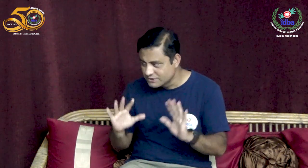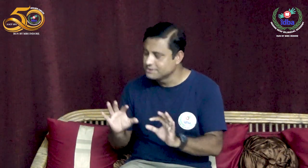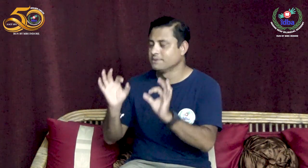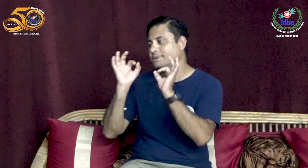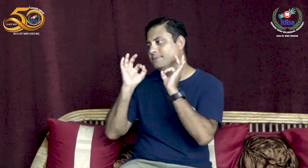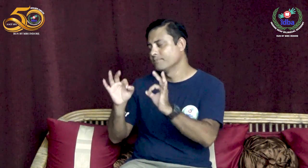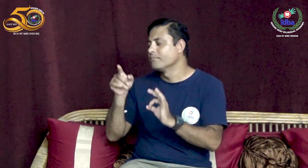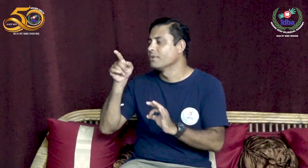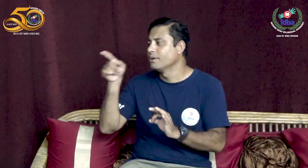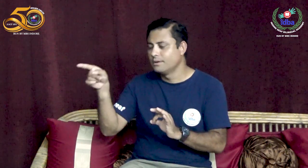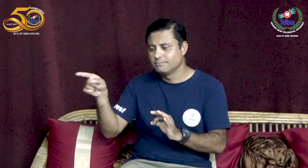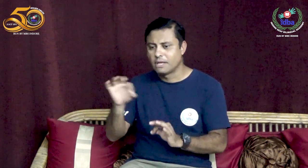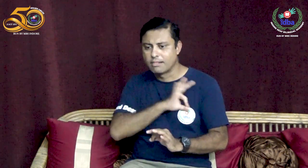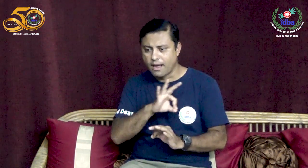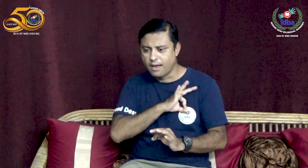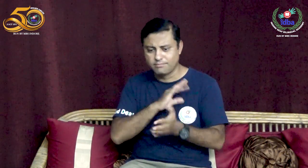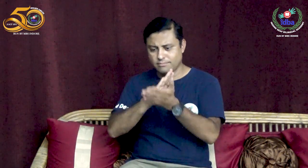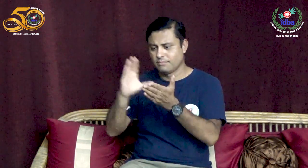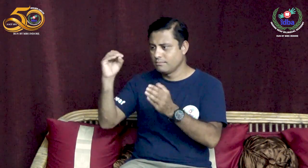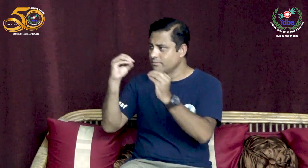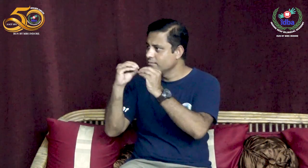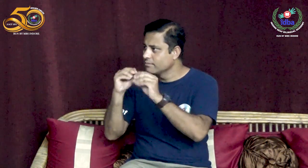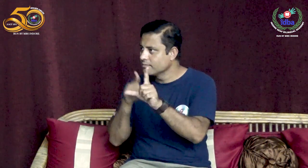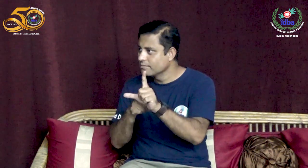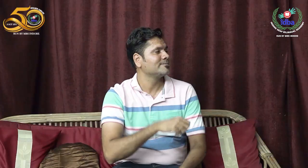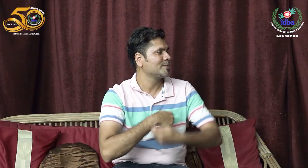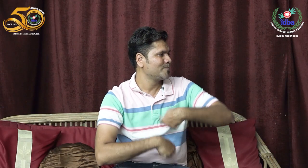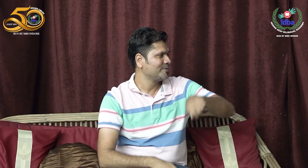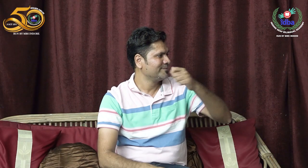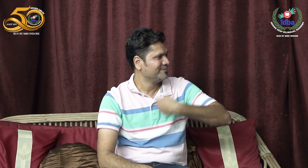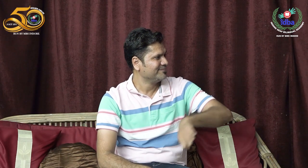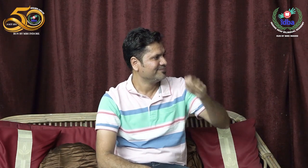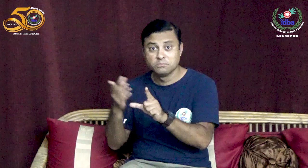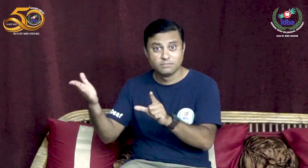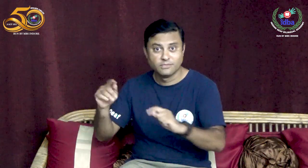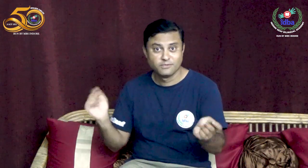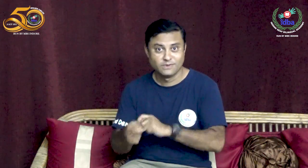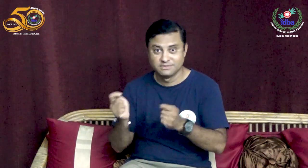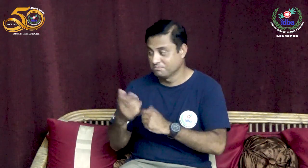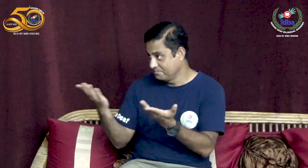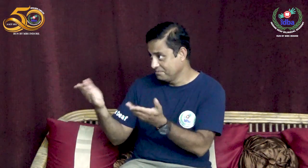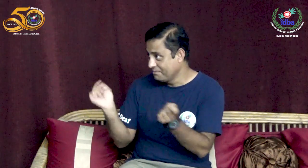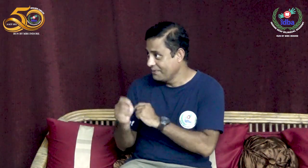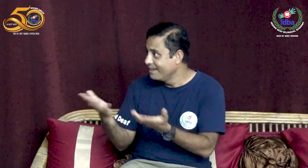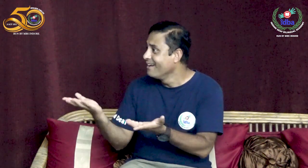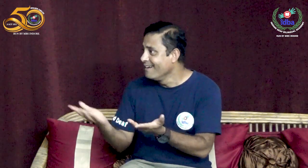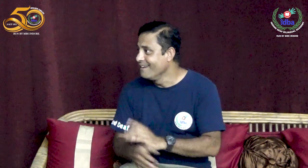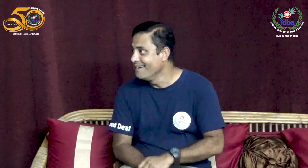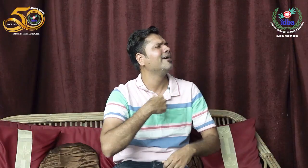फिर और आपने आगे कुछ किया? आपको हॉबीज़ क्या है आपकी? क्रिकेट? अच्छा, आपको क्रिकेट